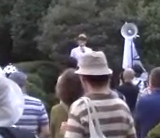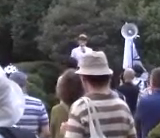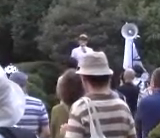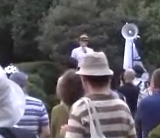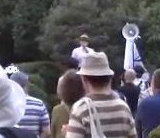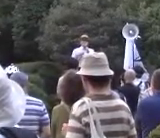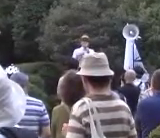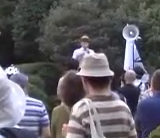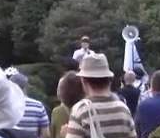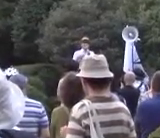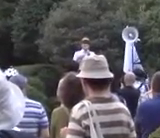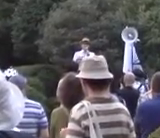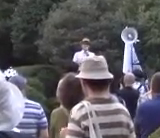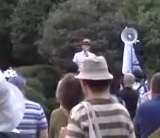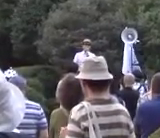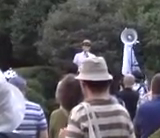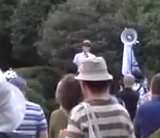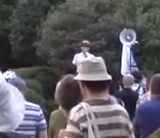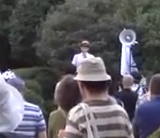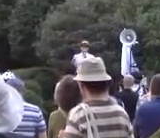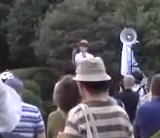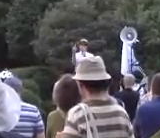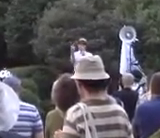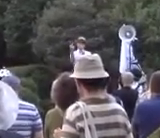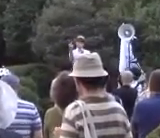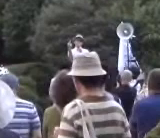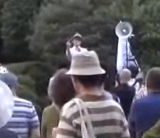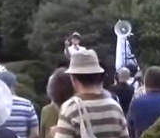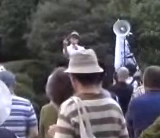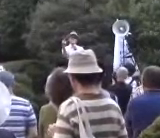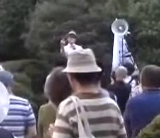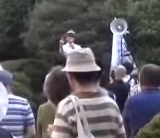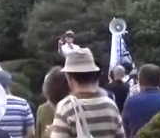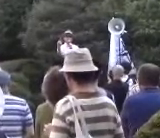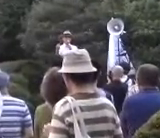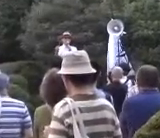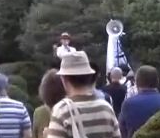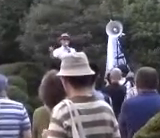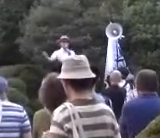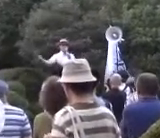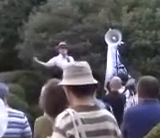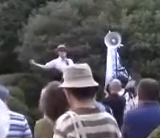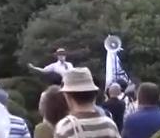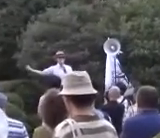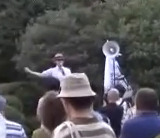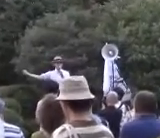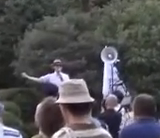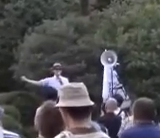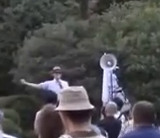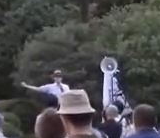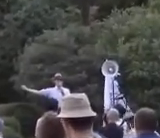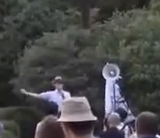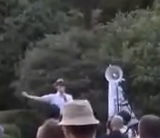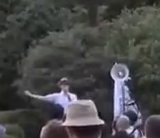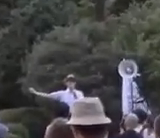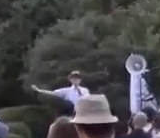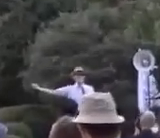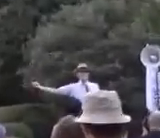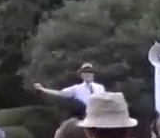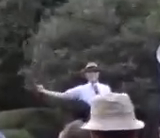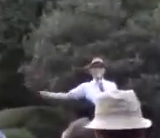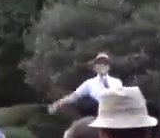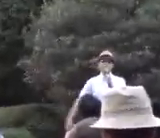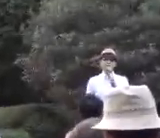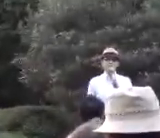。会社員がですね、私の横を指を立てて、これを放送できないかもしれません、指を立